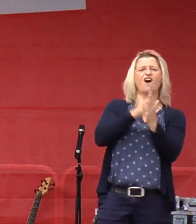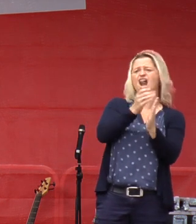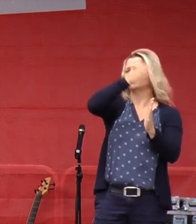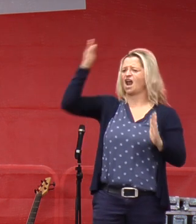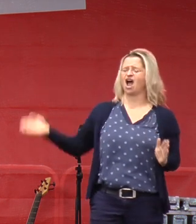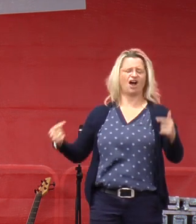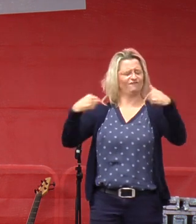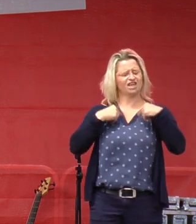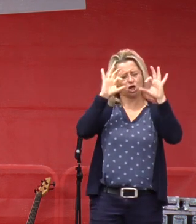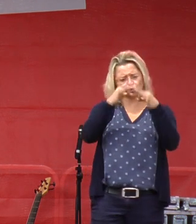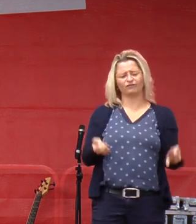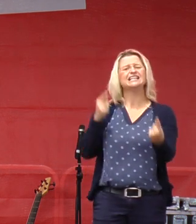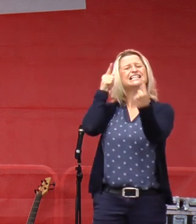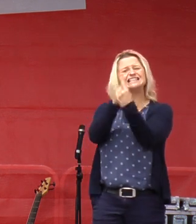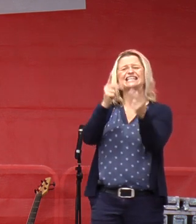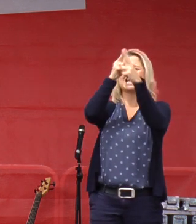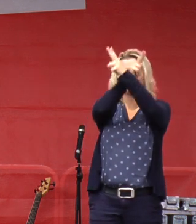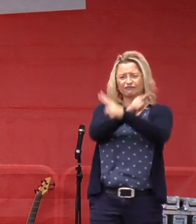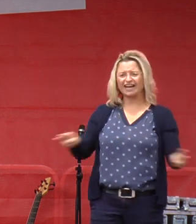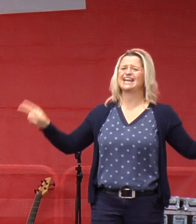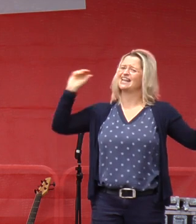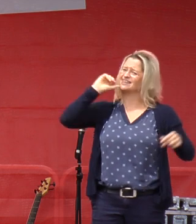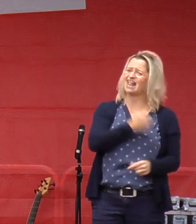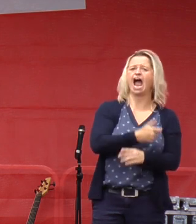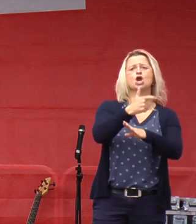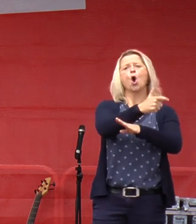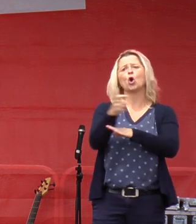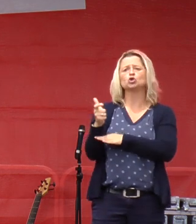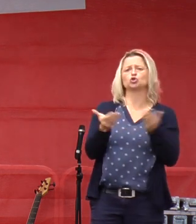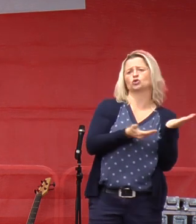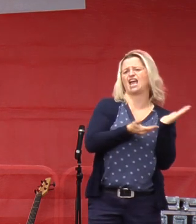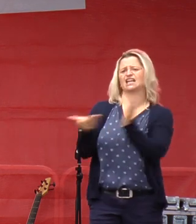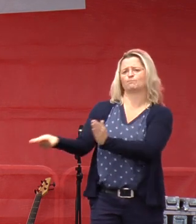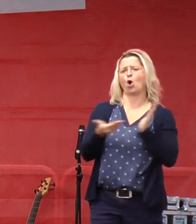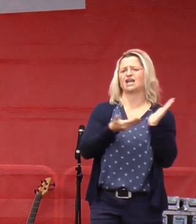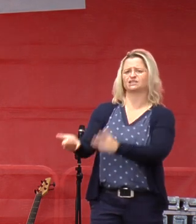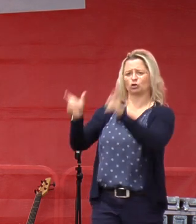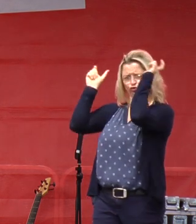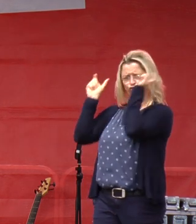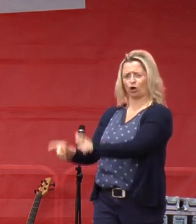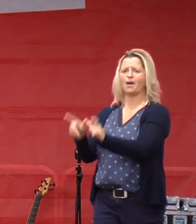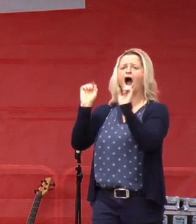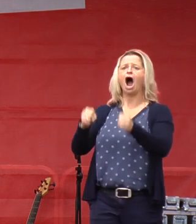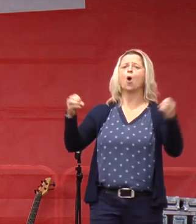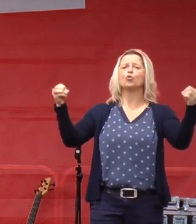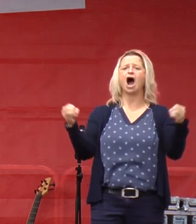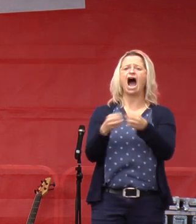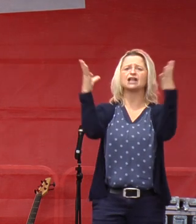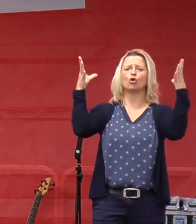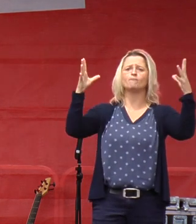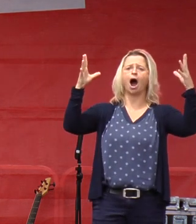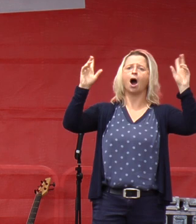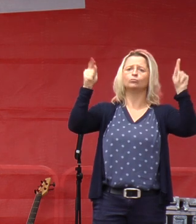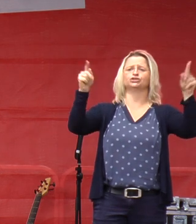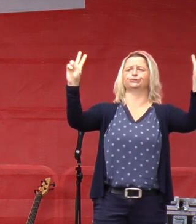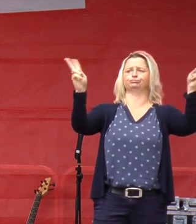uns für Frieden und für ein klares Nein zu Rüstungsexporten und ein klares Ja zu atomarer Abrüstung. Denn das ist